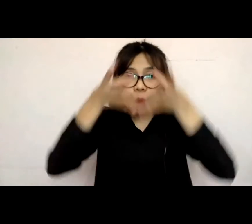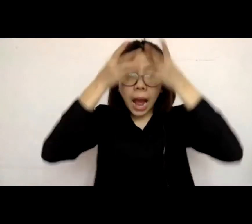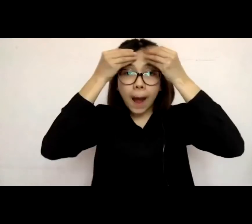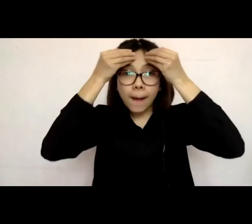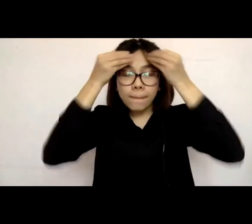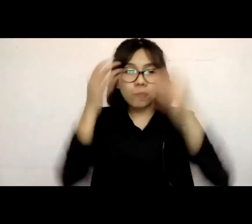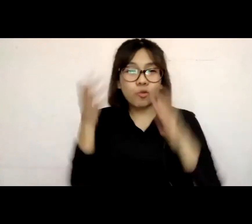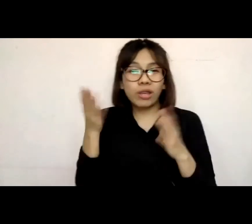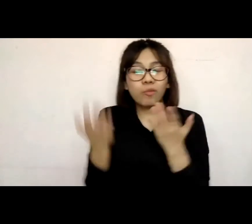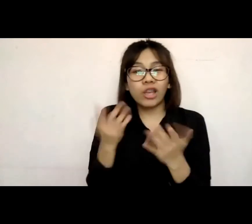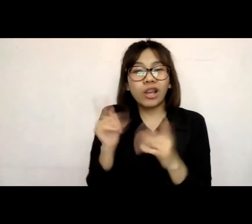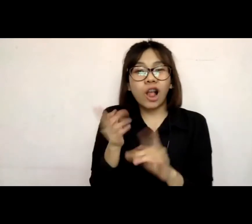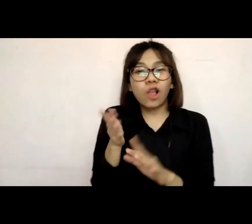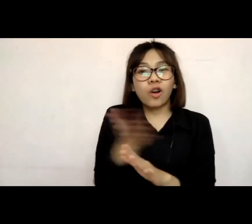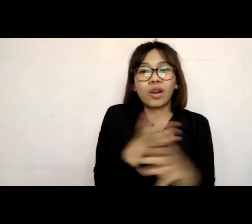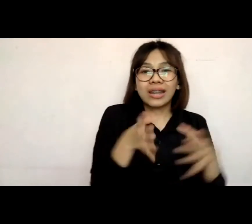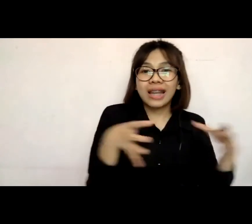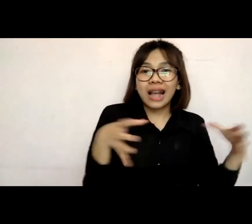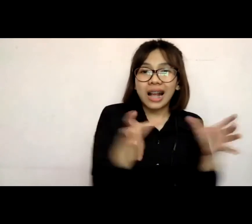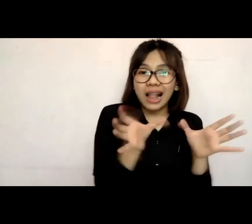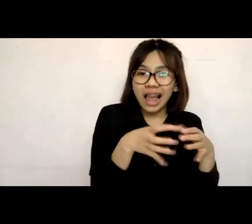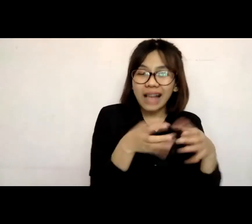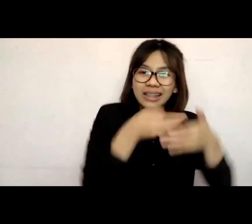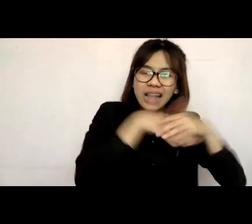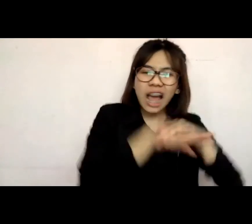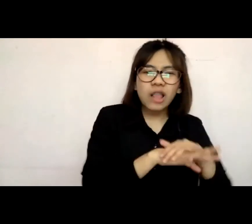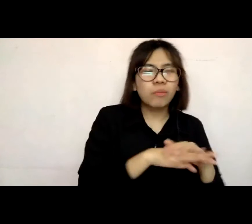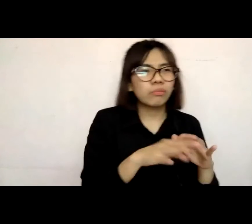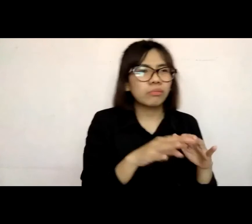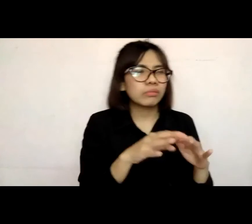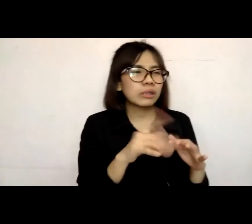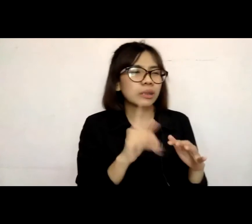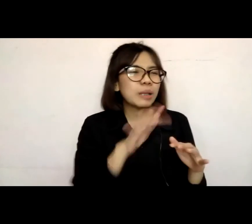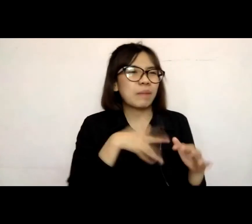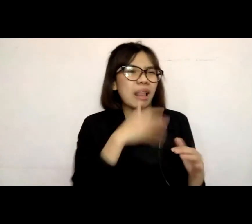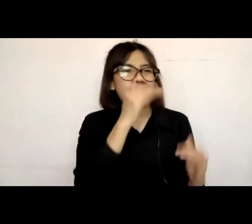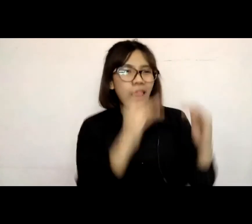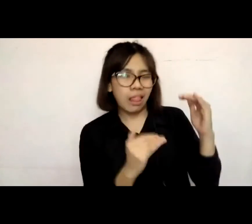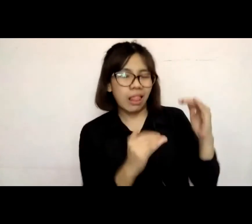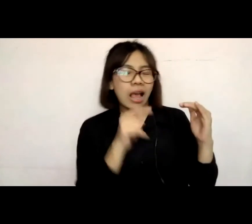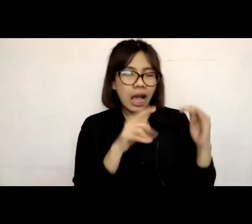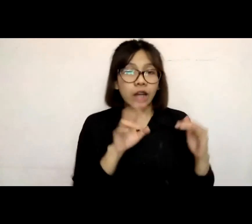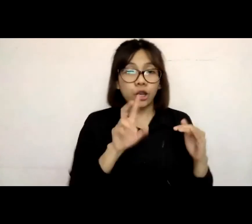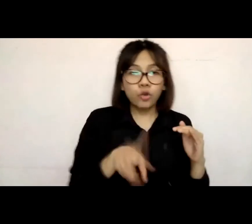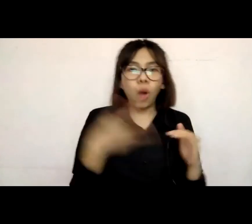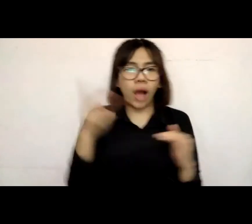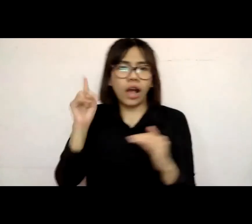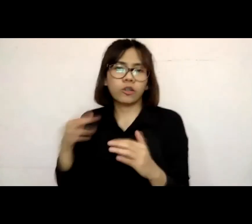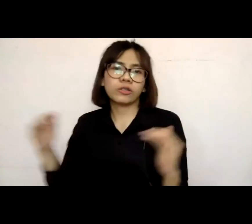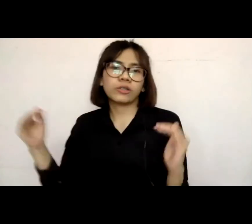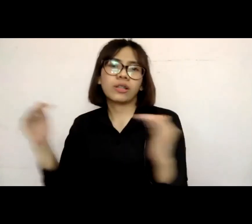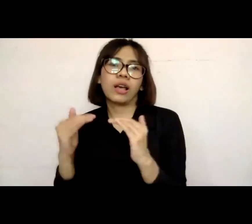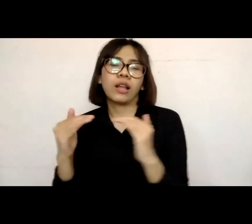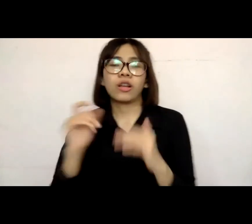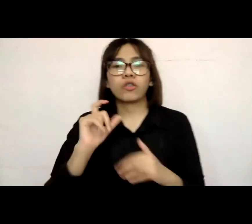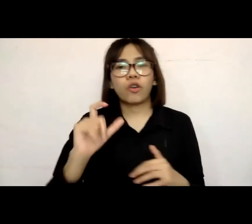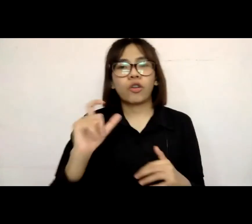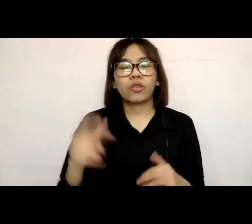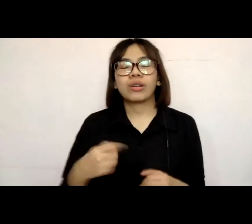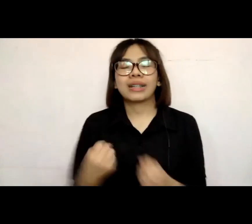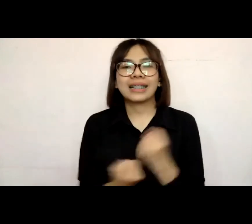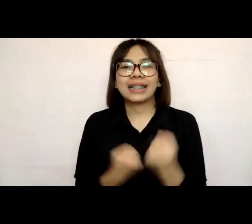Dinas Pendidikan sangat mendukung terhadap kegiatan-kegiatan yang akan dilaksanakan di